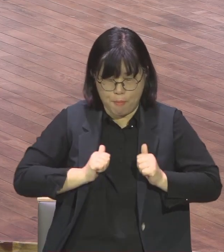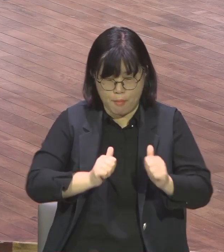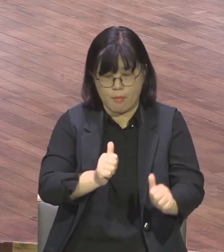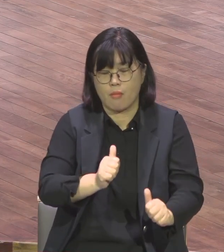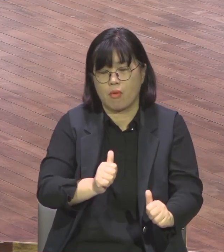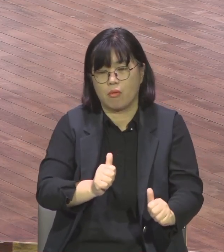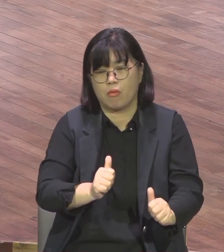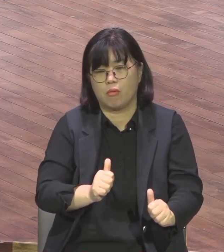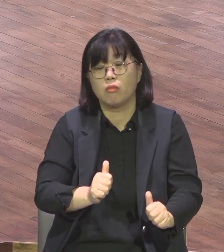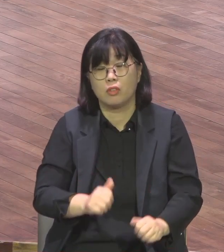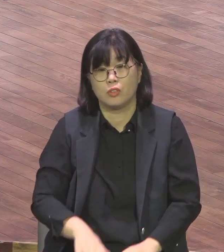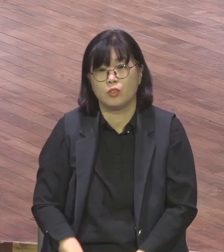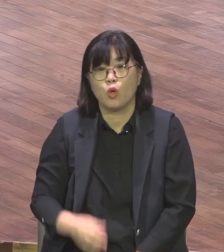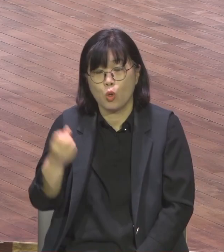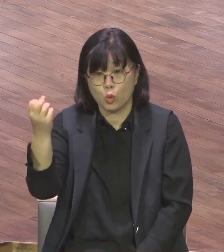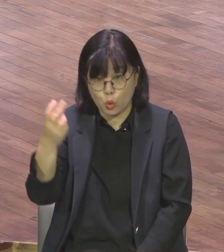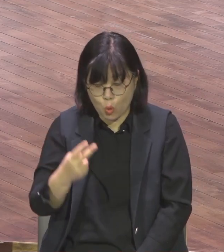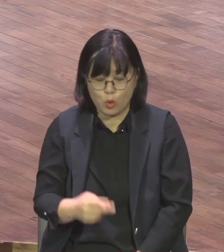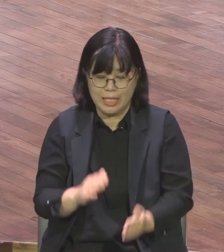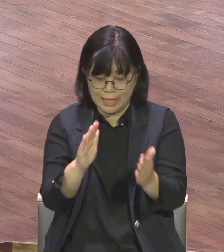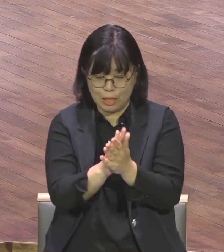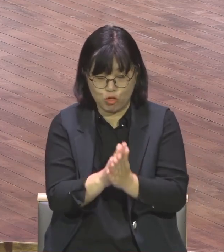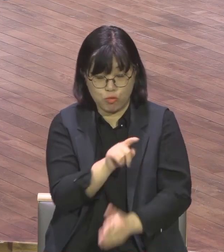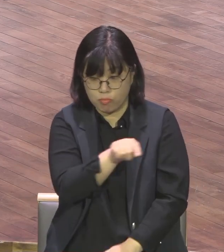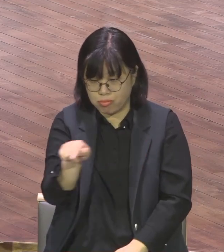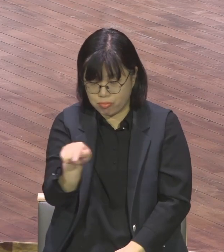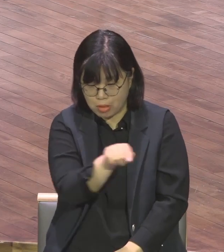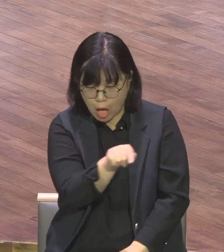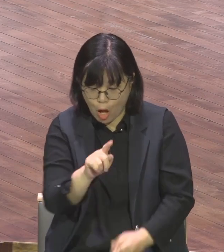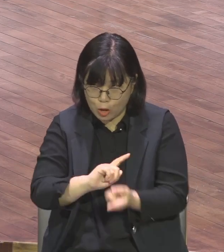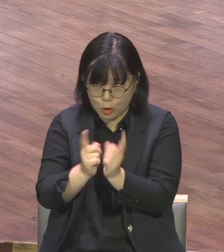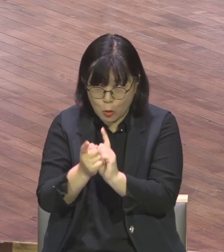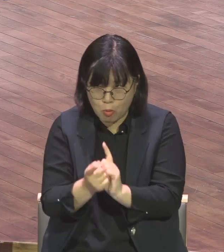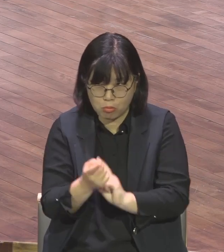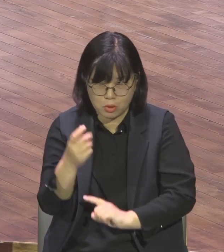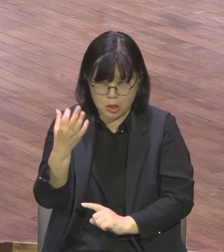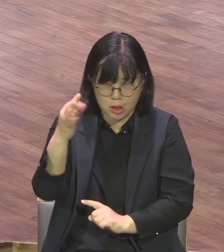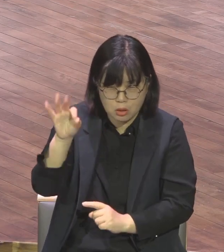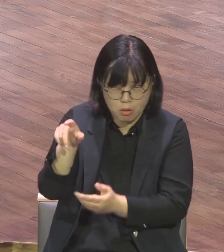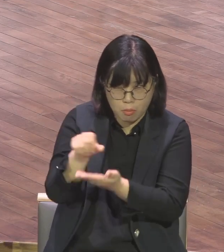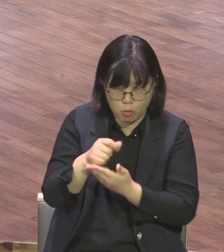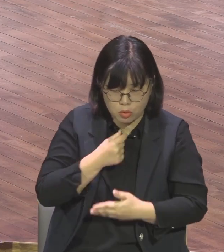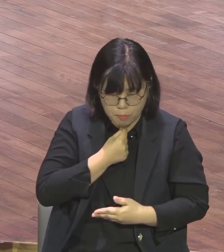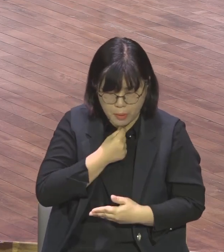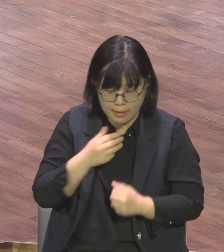위해서 또 이렇게 위험과 불이익을 감수하는 이런 경우가 많이 있죠.